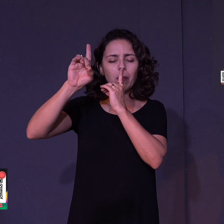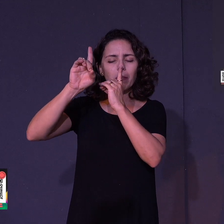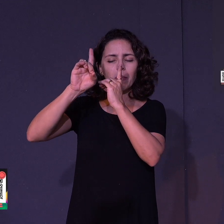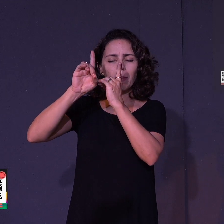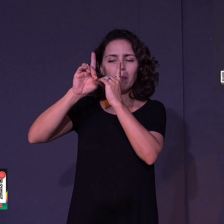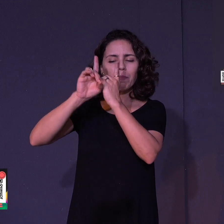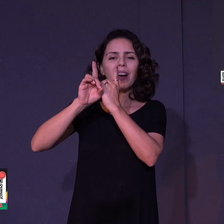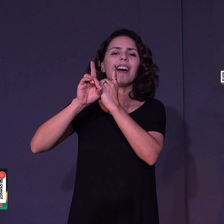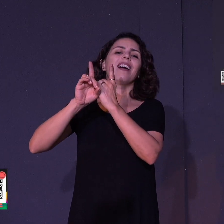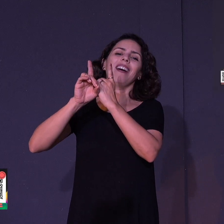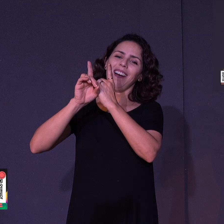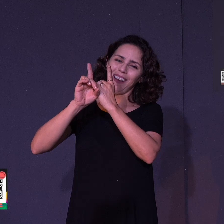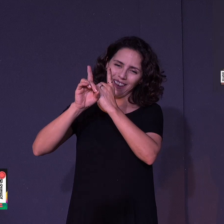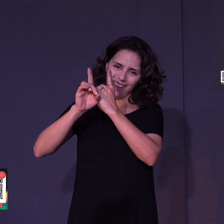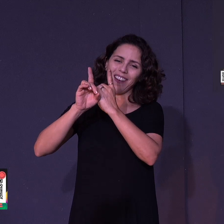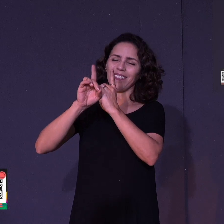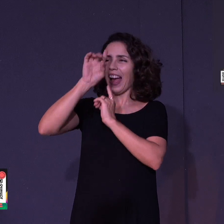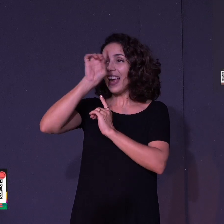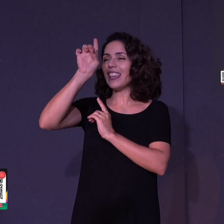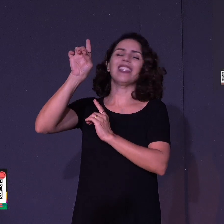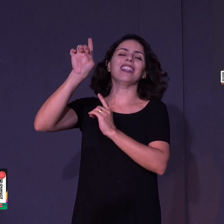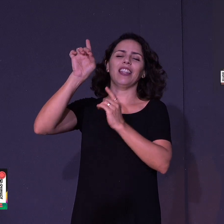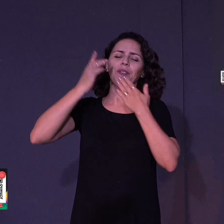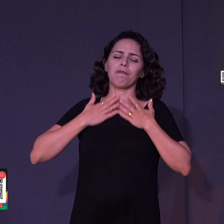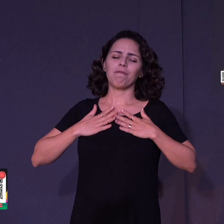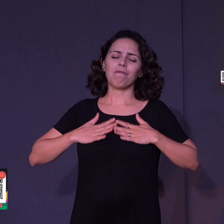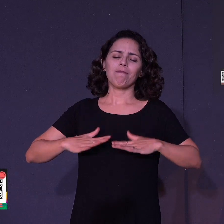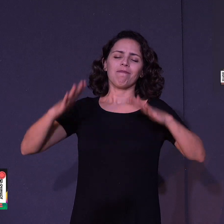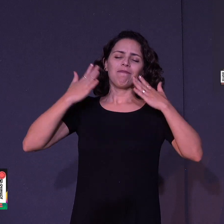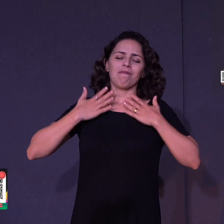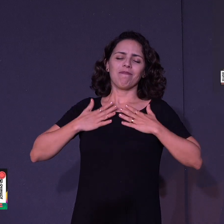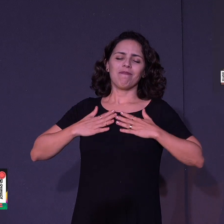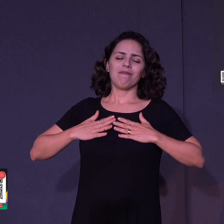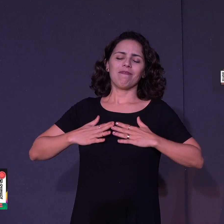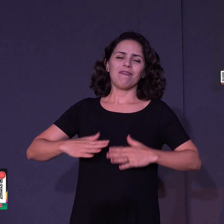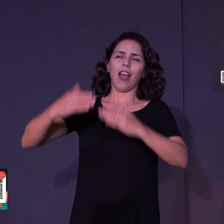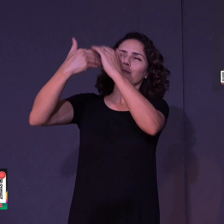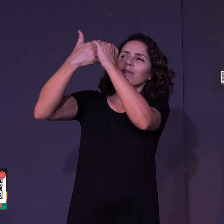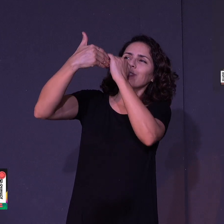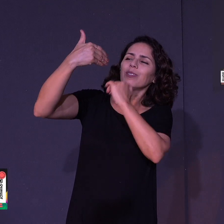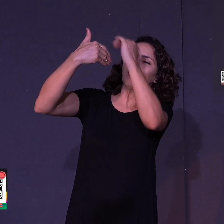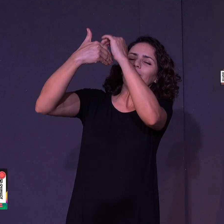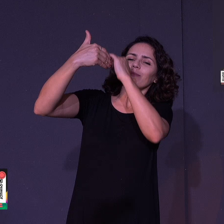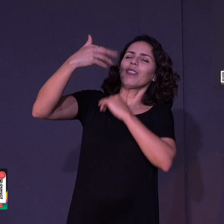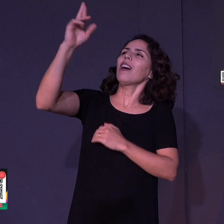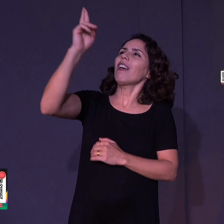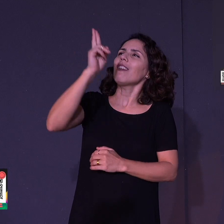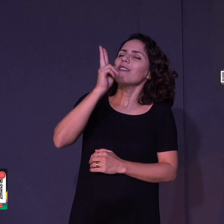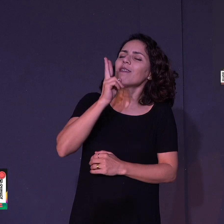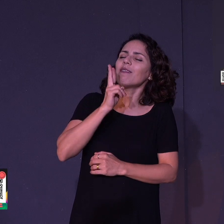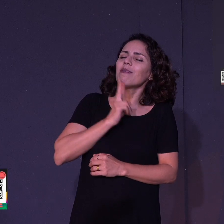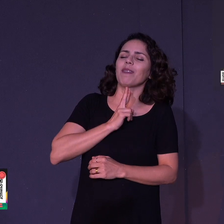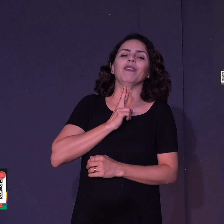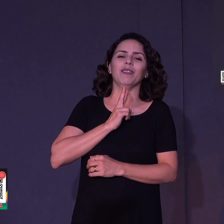Deus. É a oração, é a intimidade com Deus, é saber que Deus responde, que Deus sussurra, e por essa aproximação,